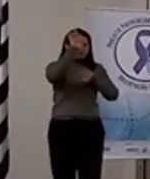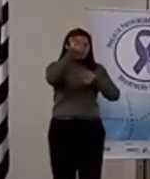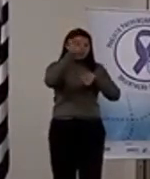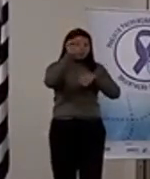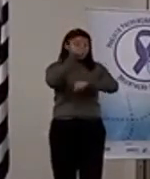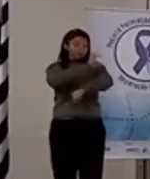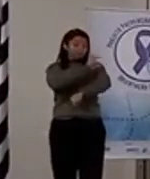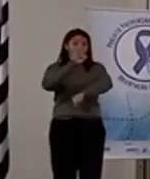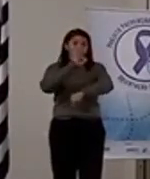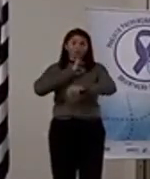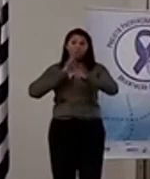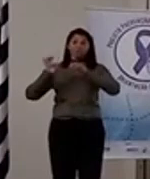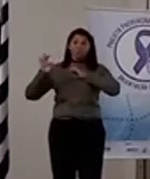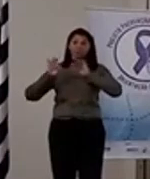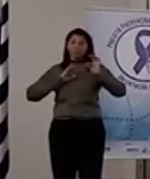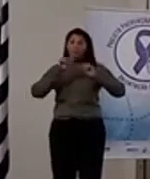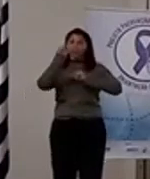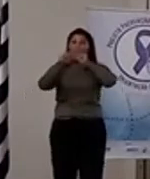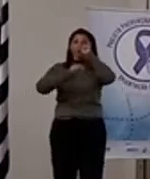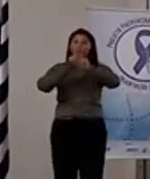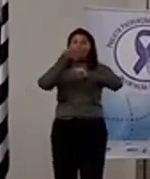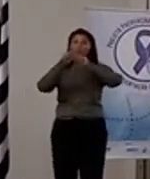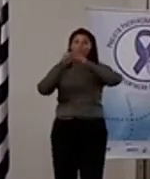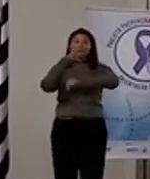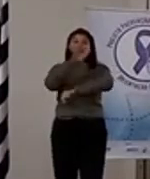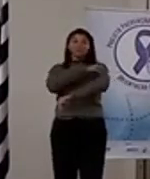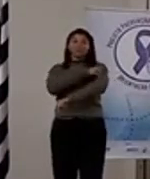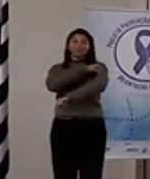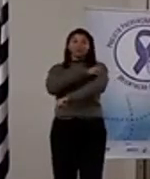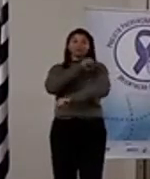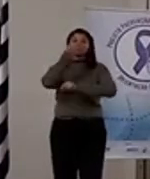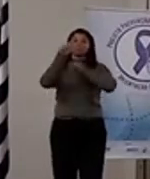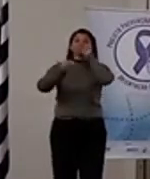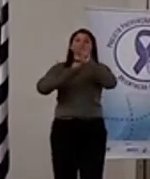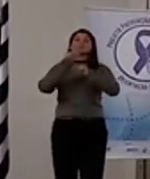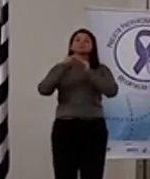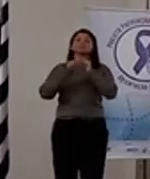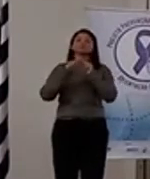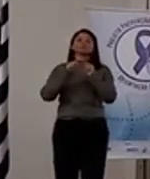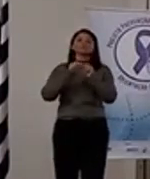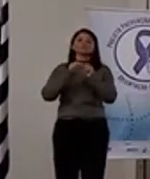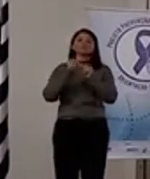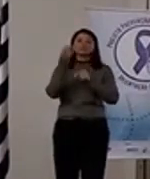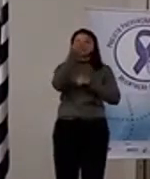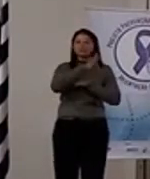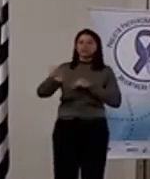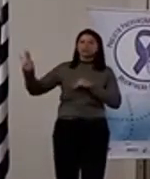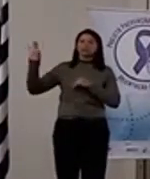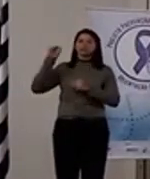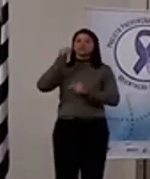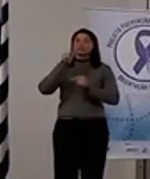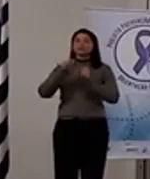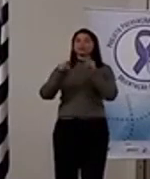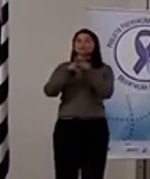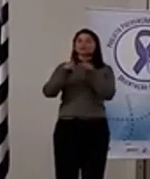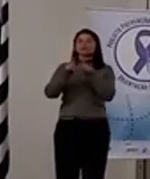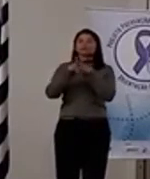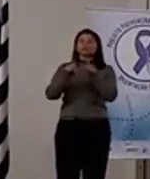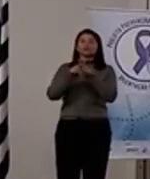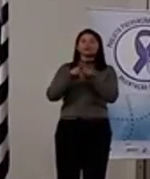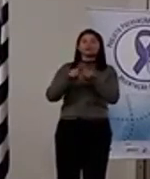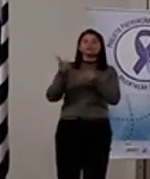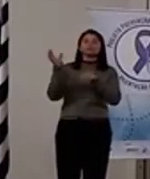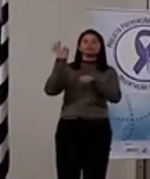periférico. Esses tumores de nervo periférico, eles doem, eles machucam muito. E assim, além disso, eles podem ter tumor do nervo óptico, podem ter